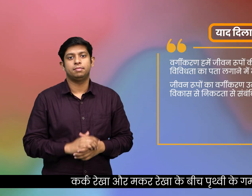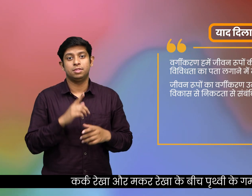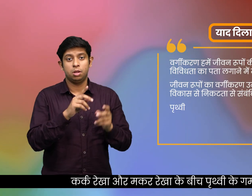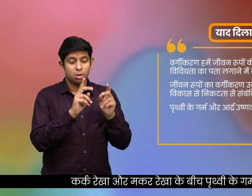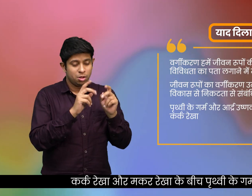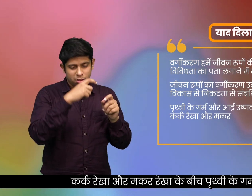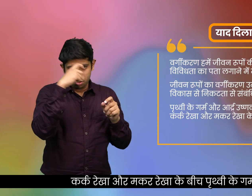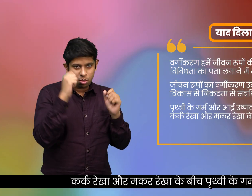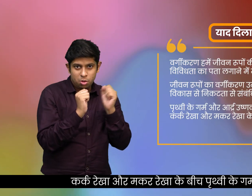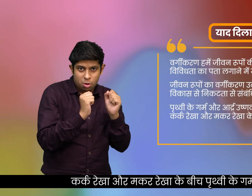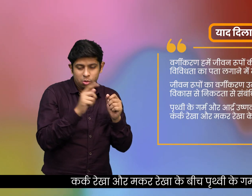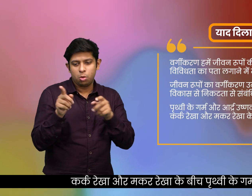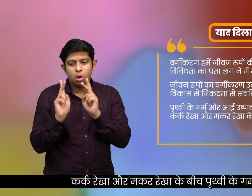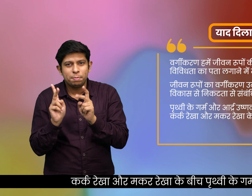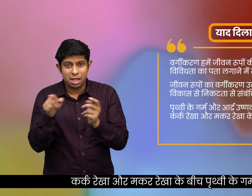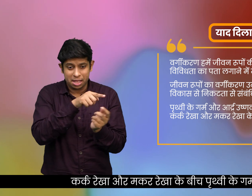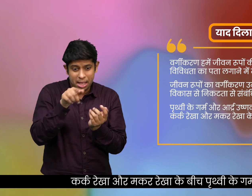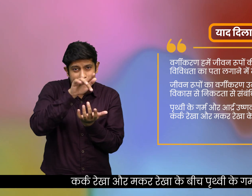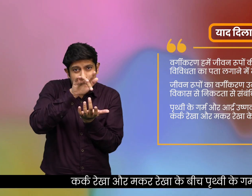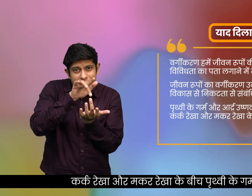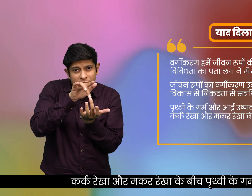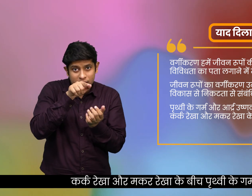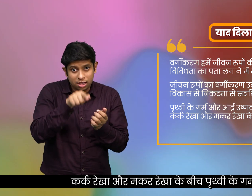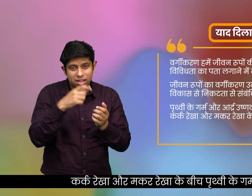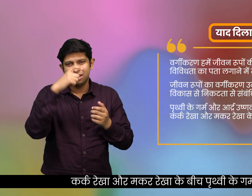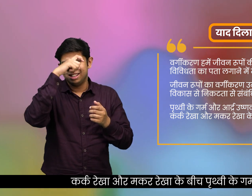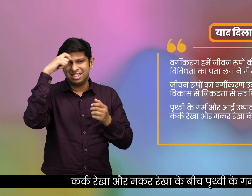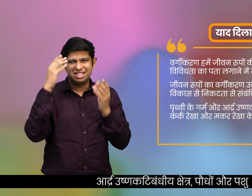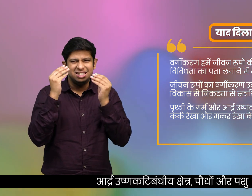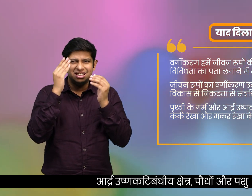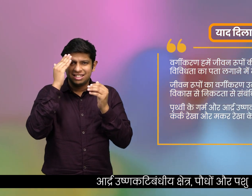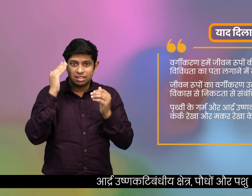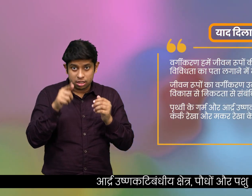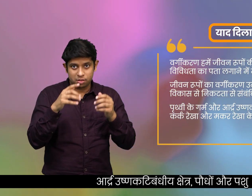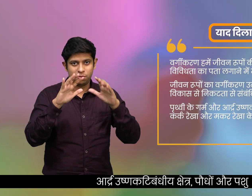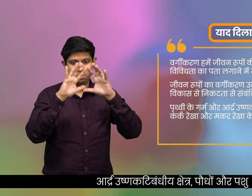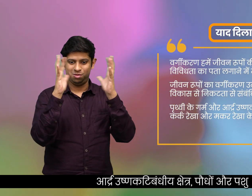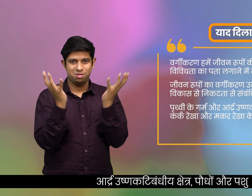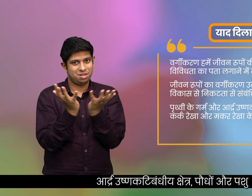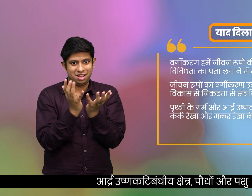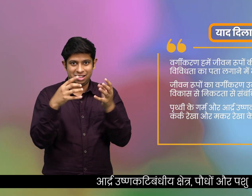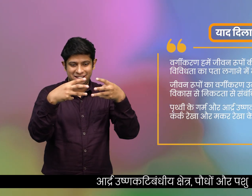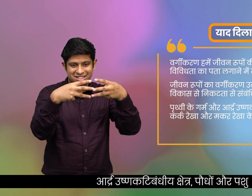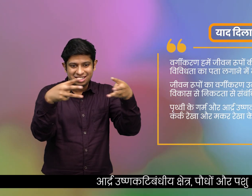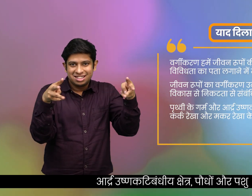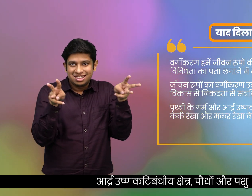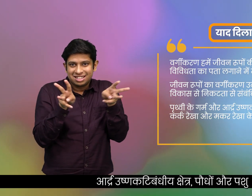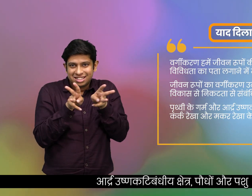कर्क रेखा और मकर रेखा के बीच पृथ्वी के गर्म और आर्द्र उष्णकटिबंधीय क्षेत्र पौधों